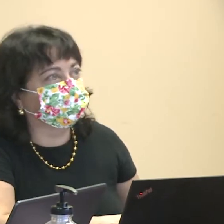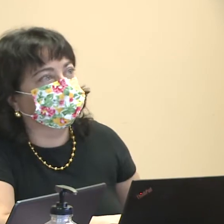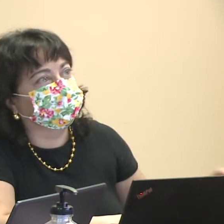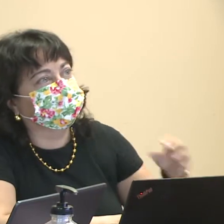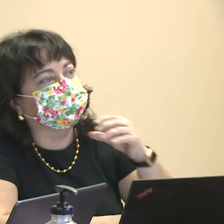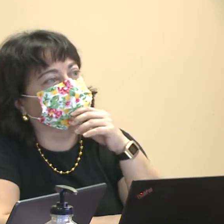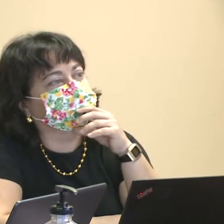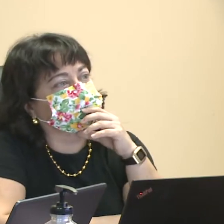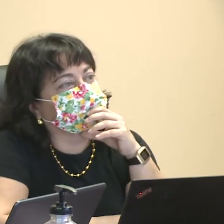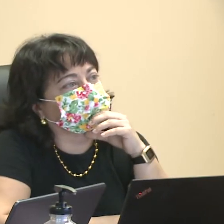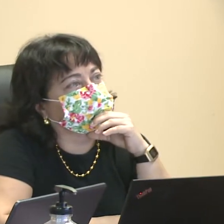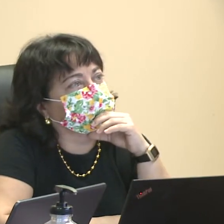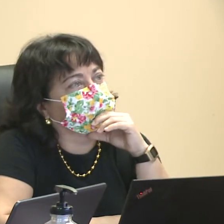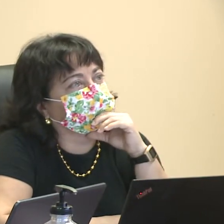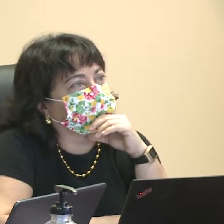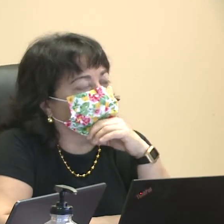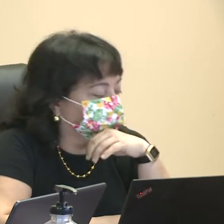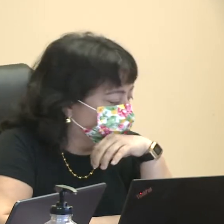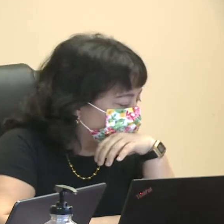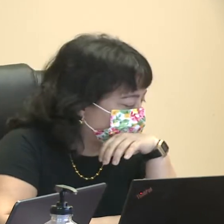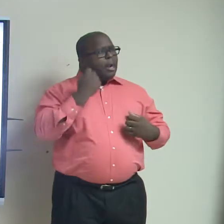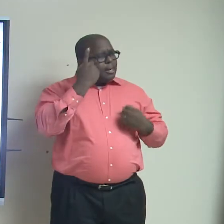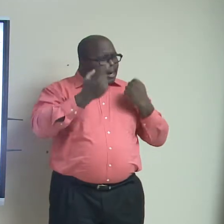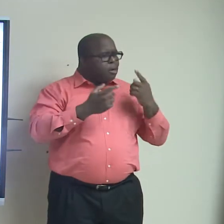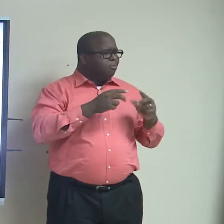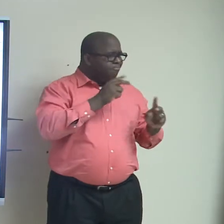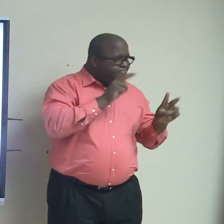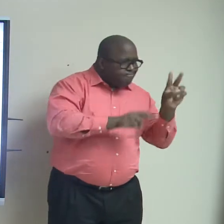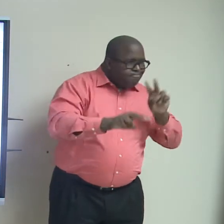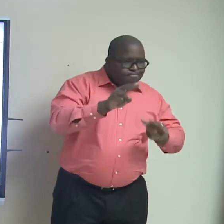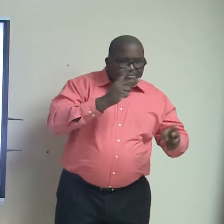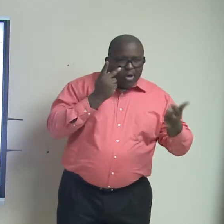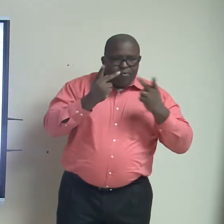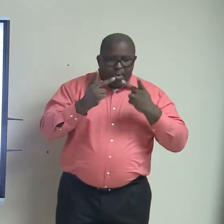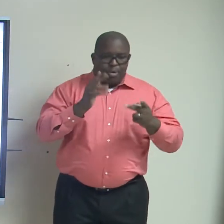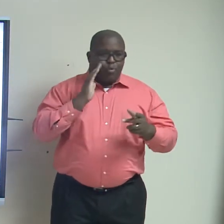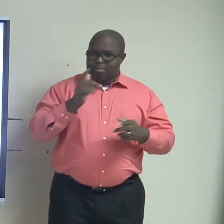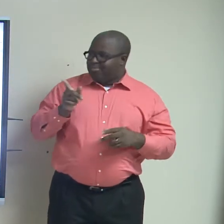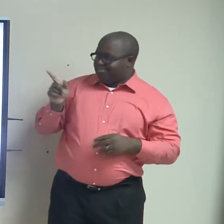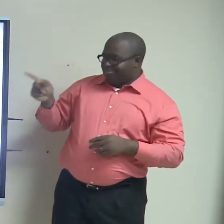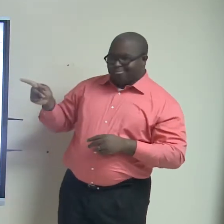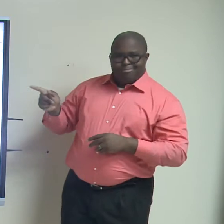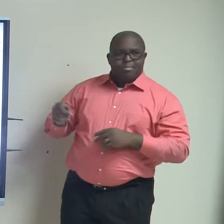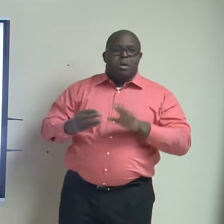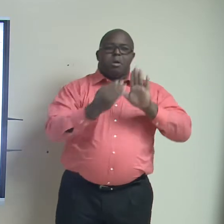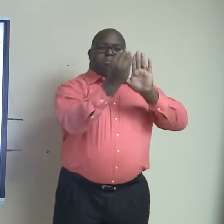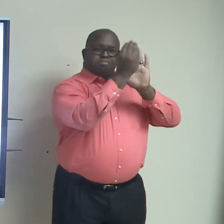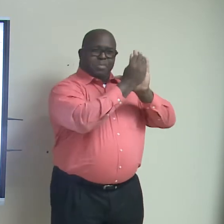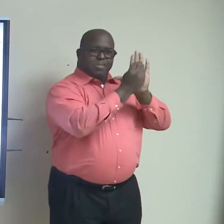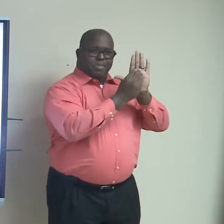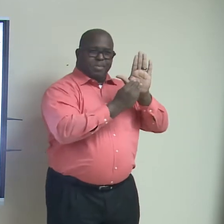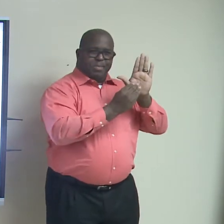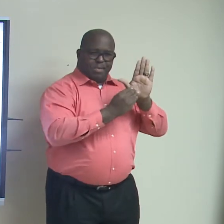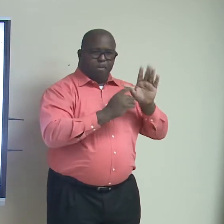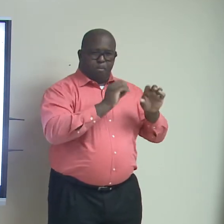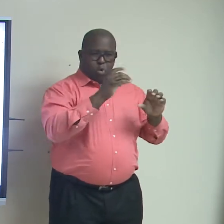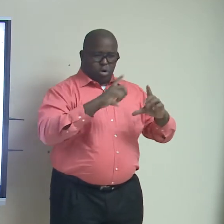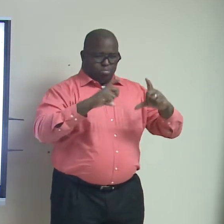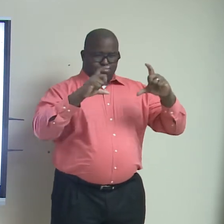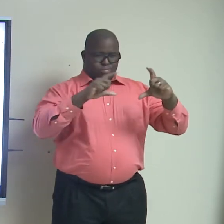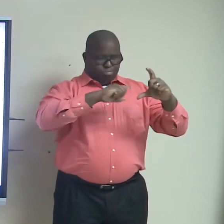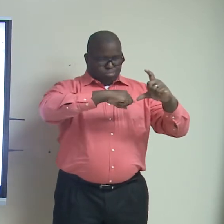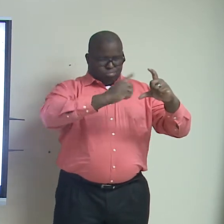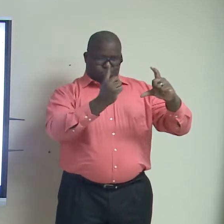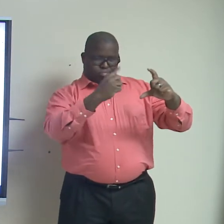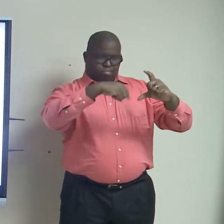maestros de estudiantes con dificultad auditiva. La plataforma presenta tanto para personas sordas como para personas parcialmente sordas datos y